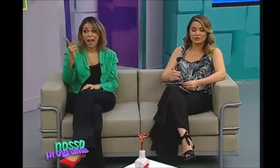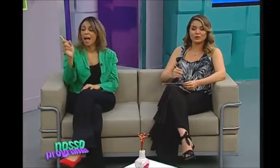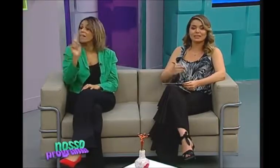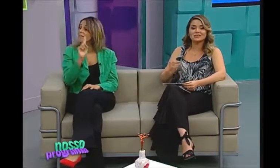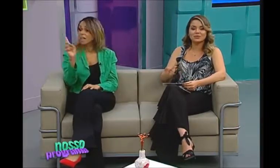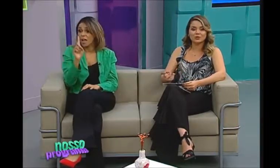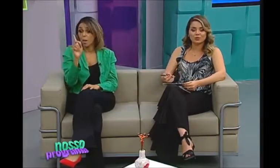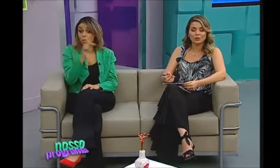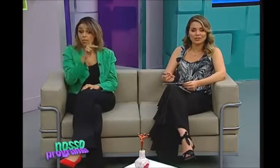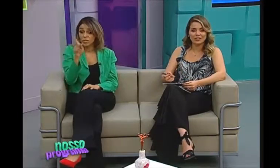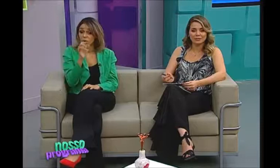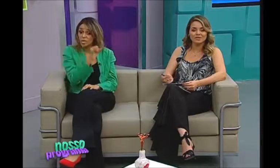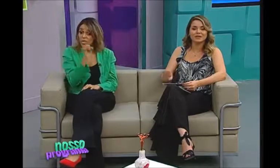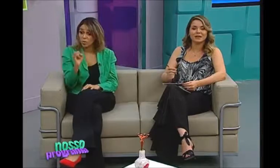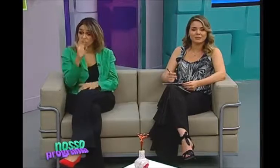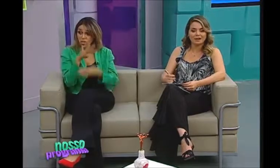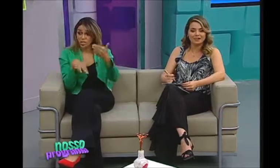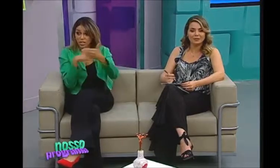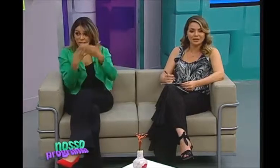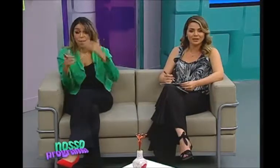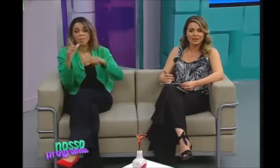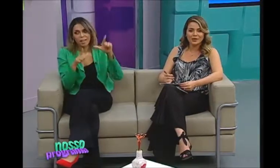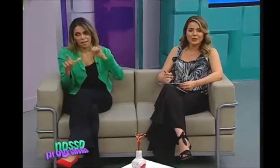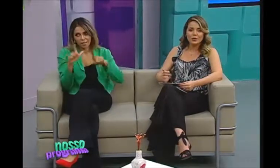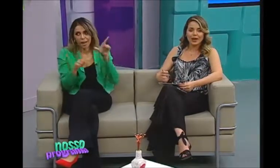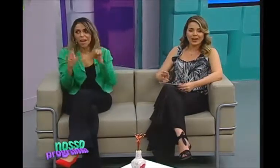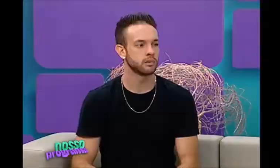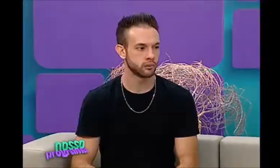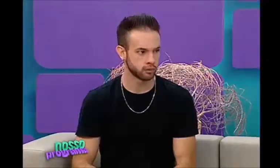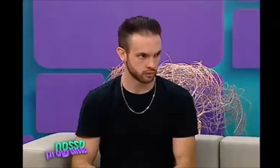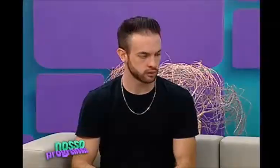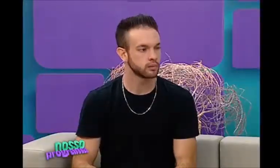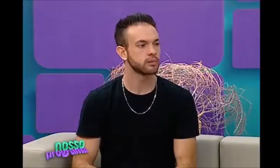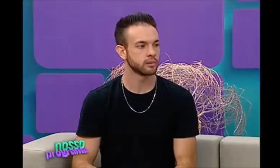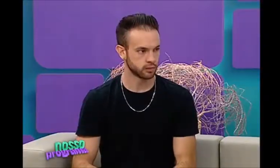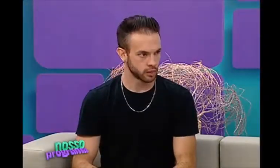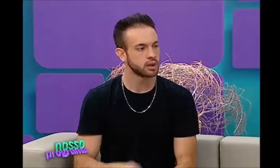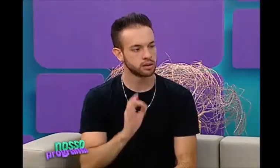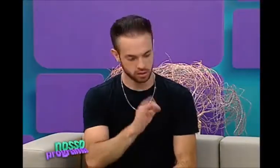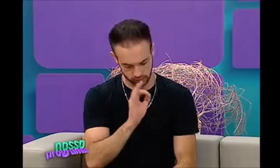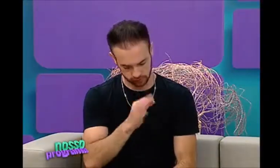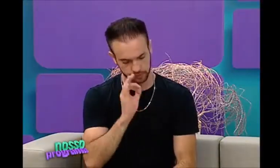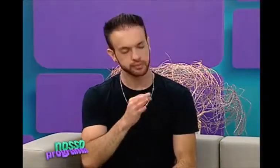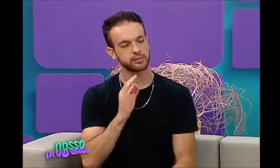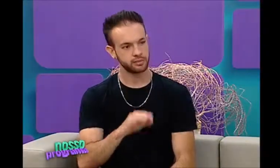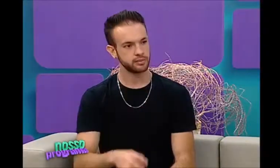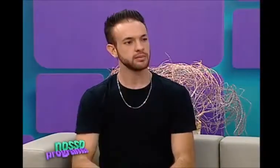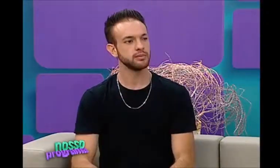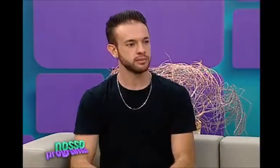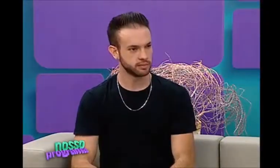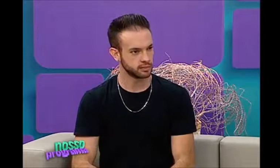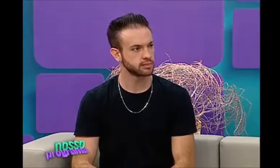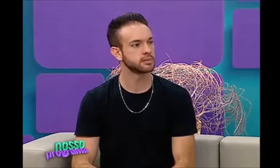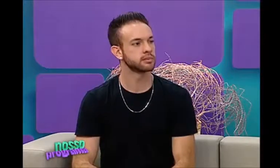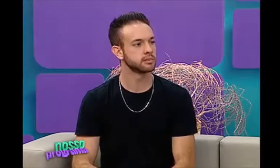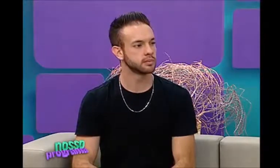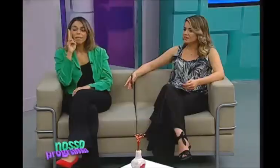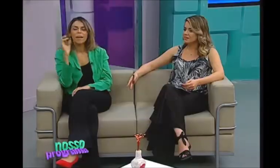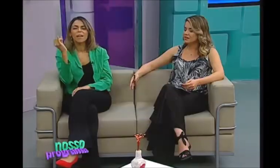professor e instrutor de Libras e trabalha também com RH. E eu quis falar disso agora também para a gente relembrar da importância